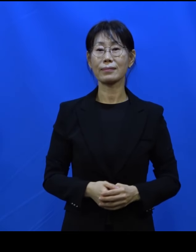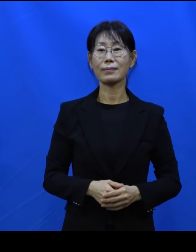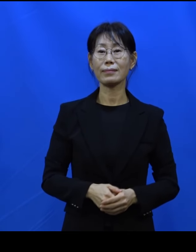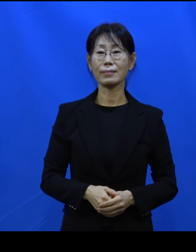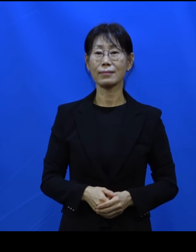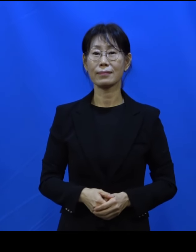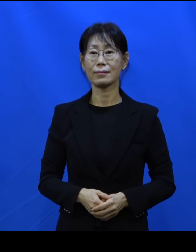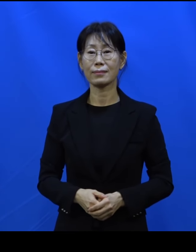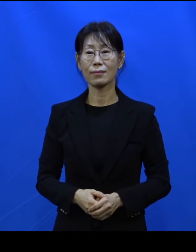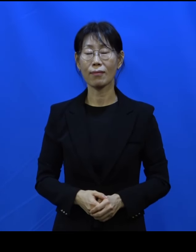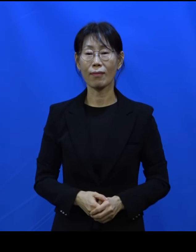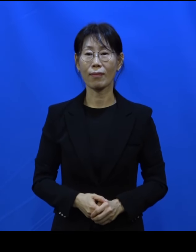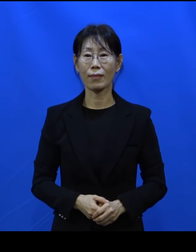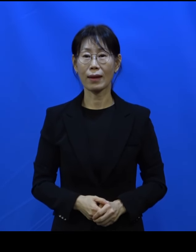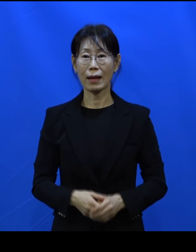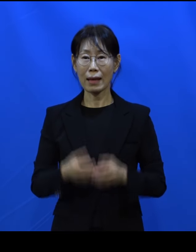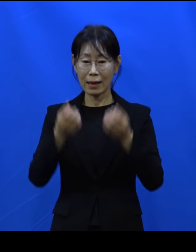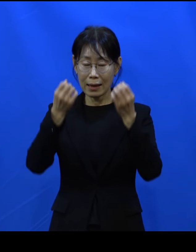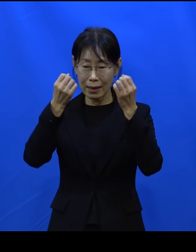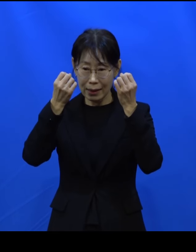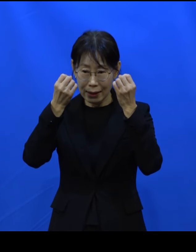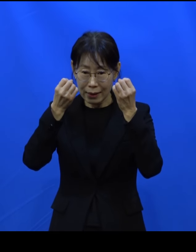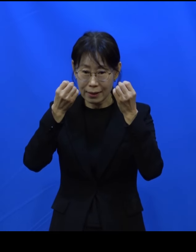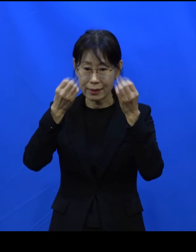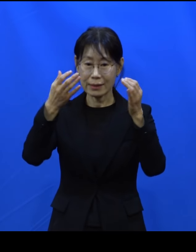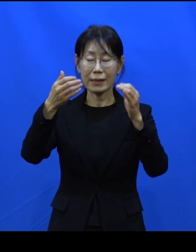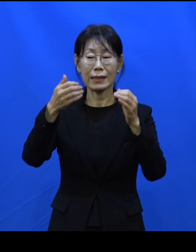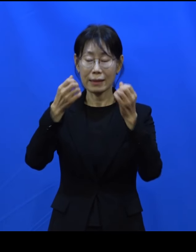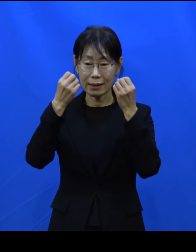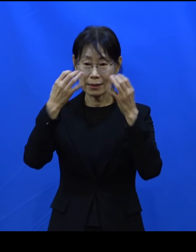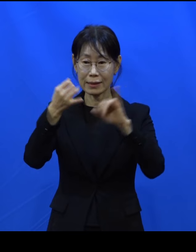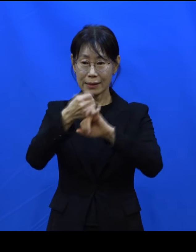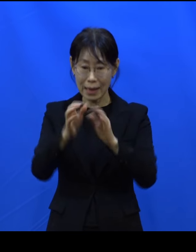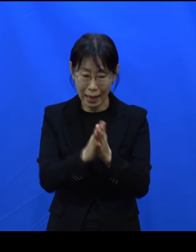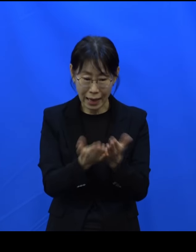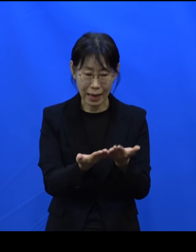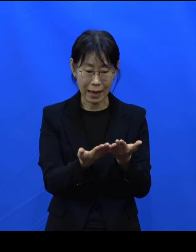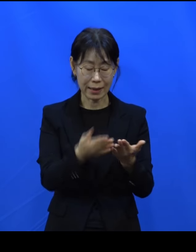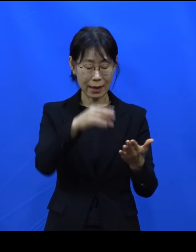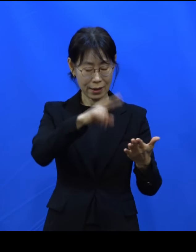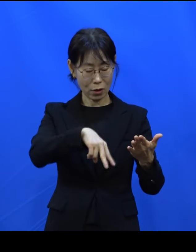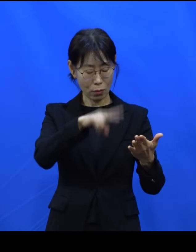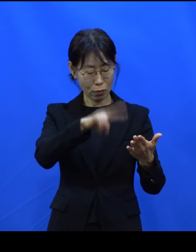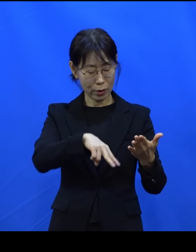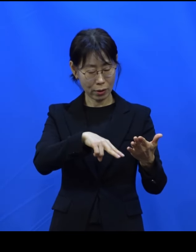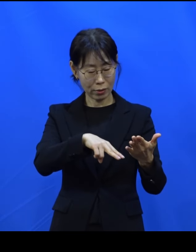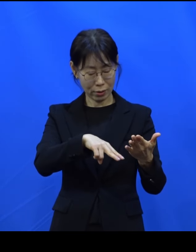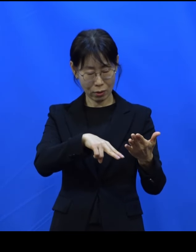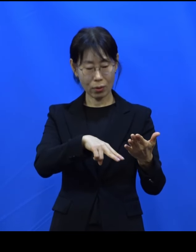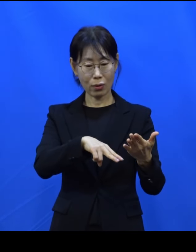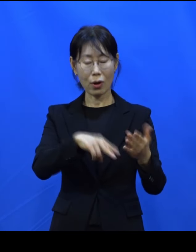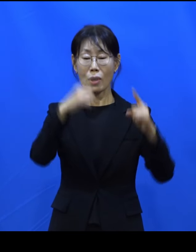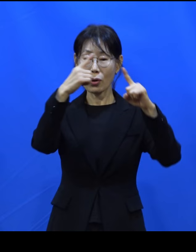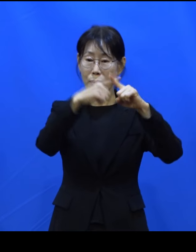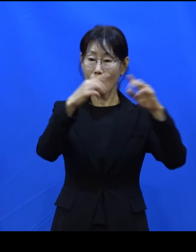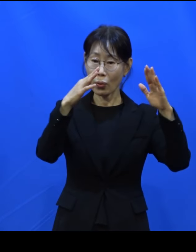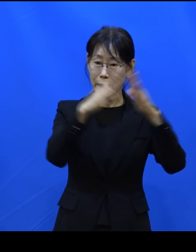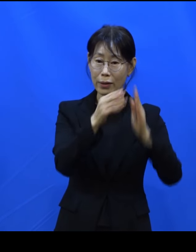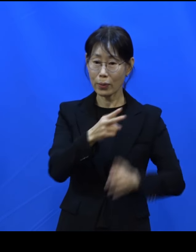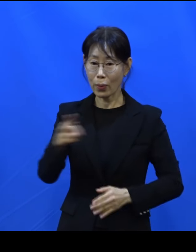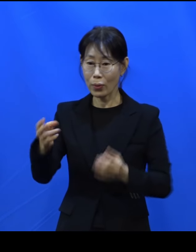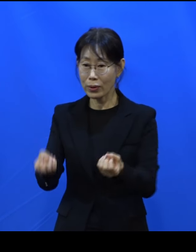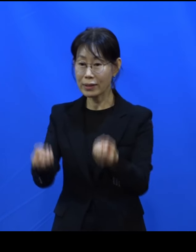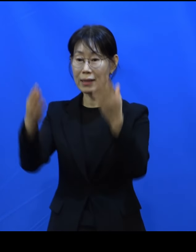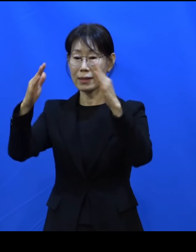교회는 잔치집이에요. 그래서 모일 때마다 잔치집 같아야 돼요. 우리 교인들이 많아서 먹을